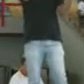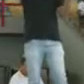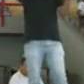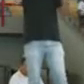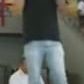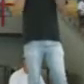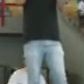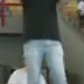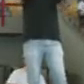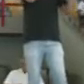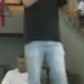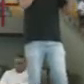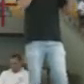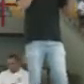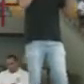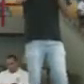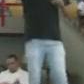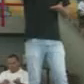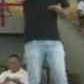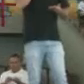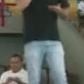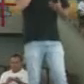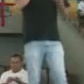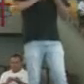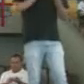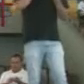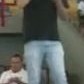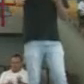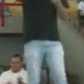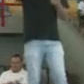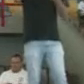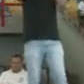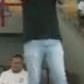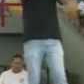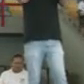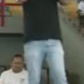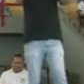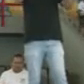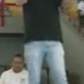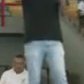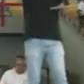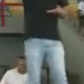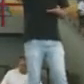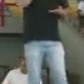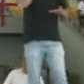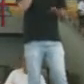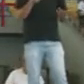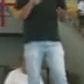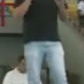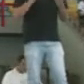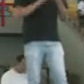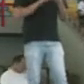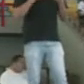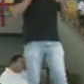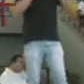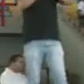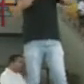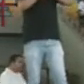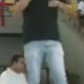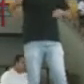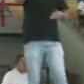é tese. Dizer que muitas pessoas estão preocupadas com violência não é tese. Estão esperando